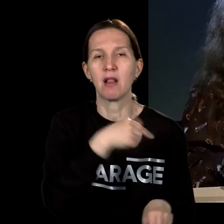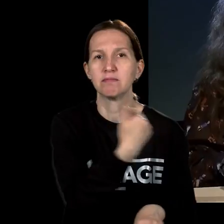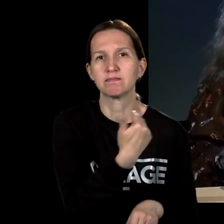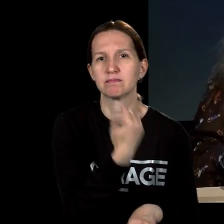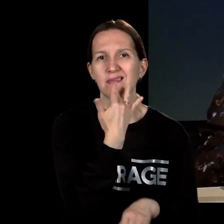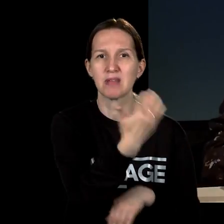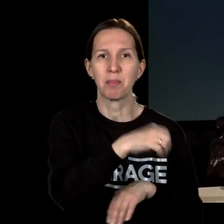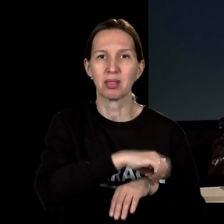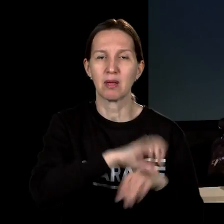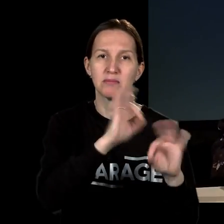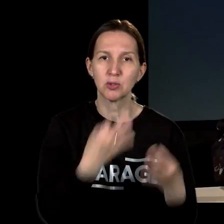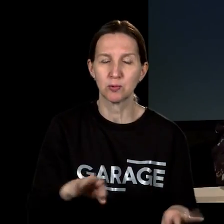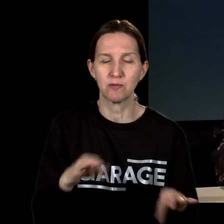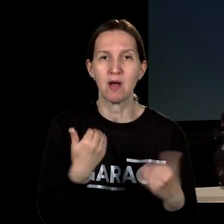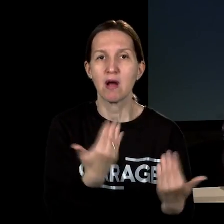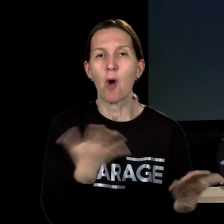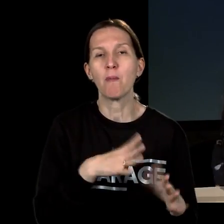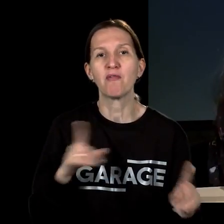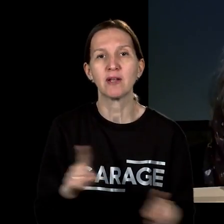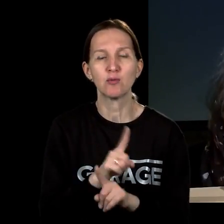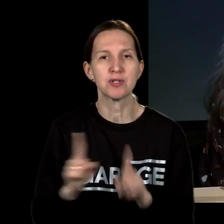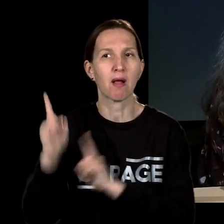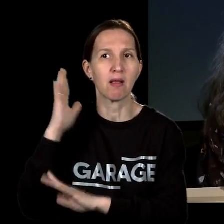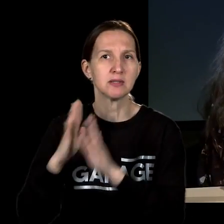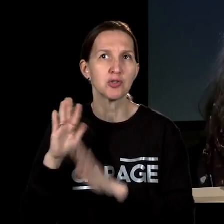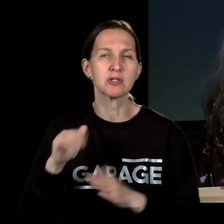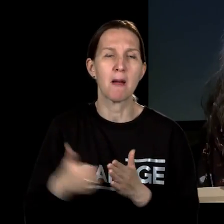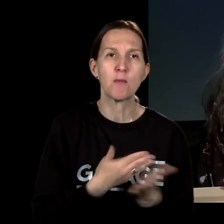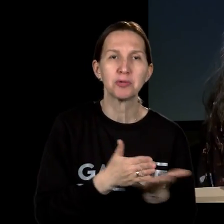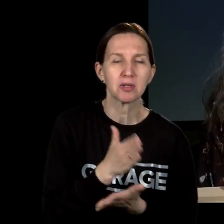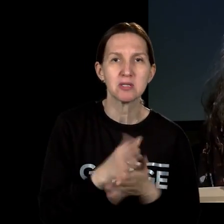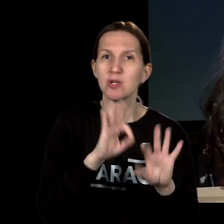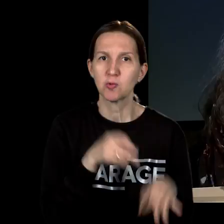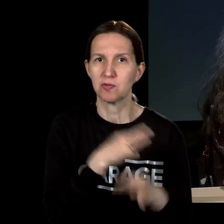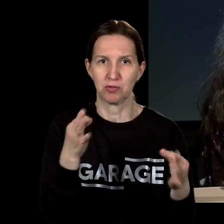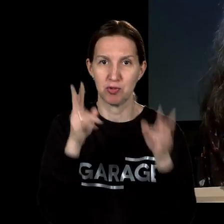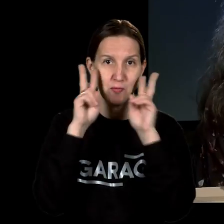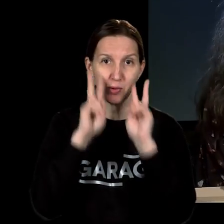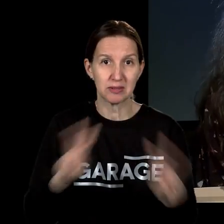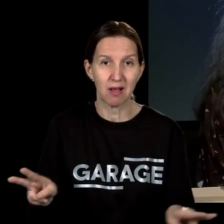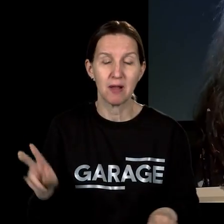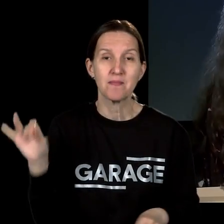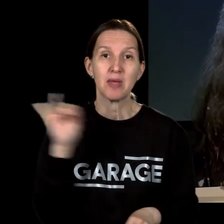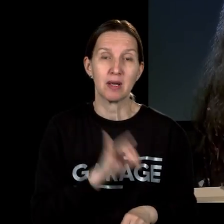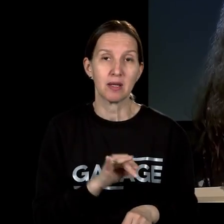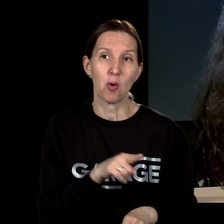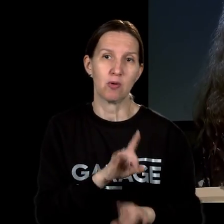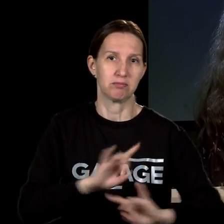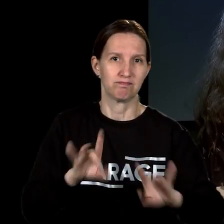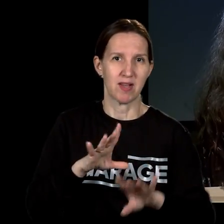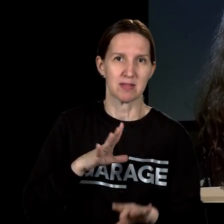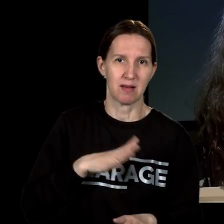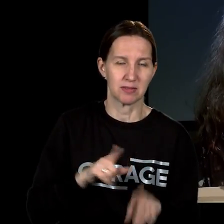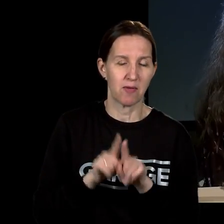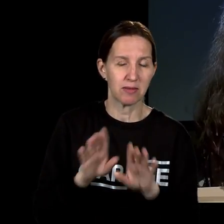западное искусство, как оно бывает в музеях, не классическое, а что есть какой-то модернизм. Он об этом ничего не знает. И при этом, как он рассказывает, как